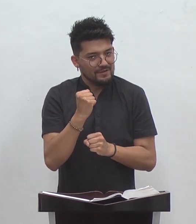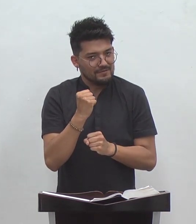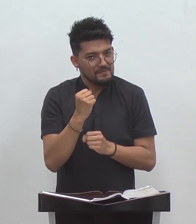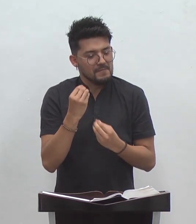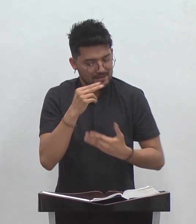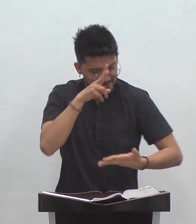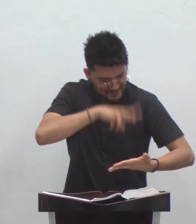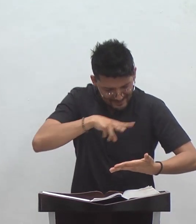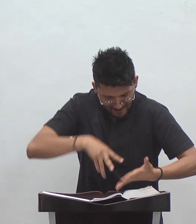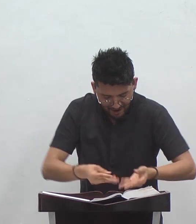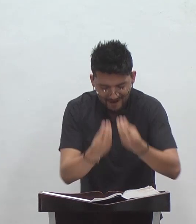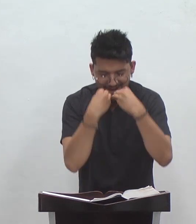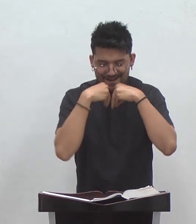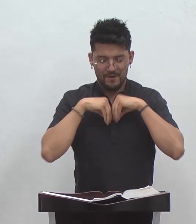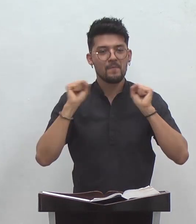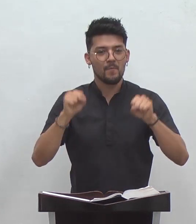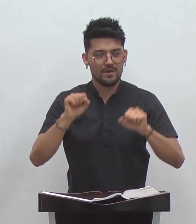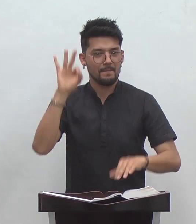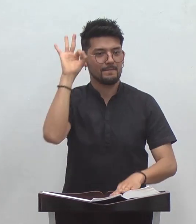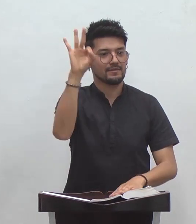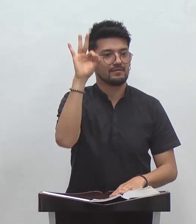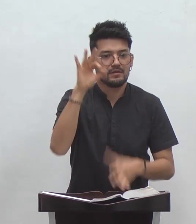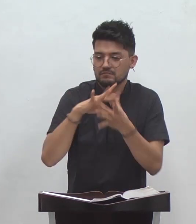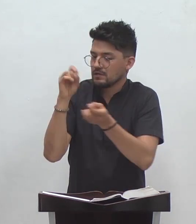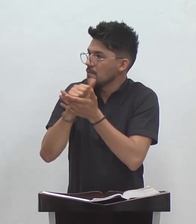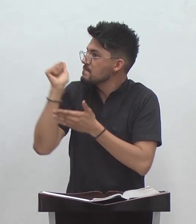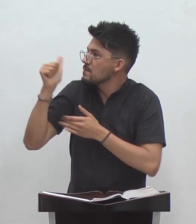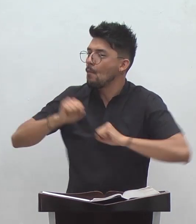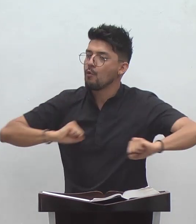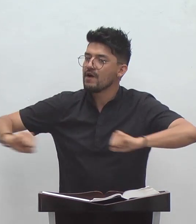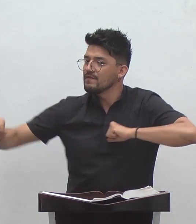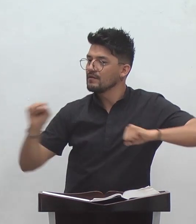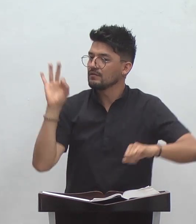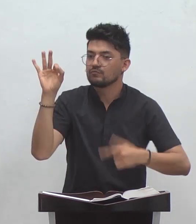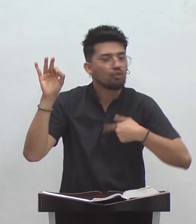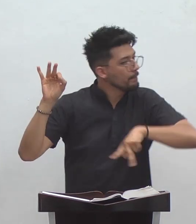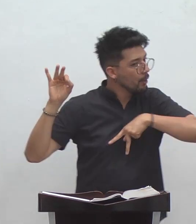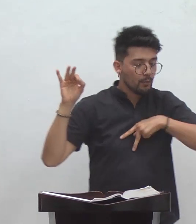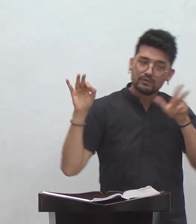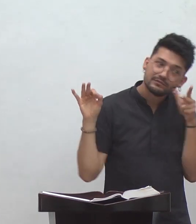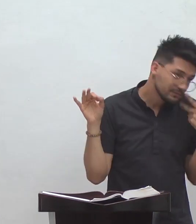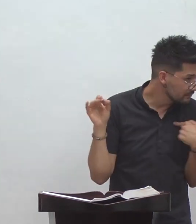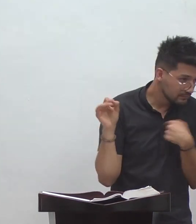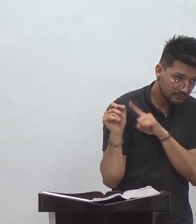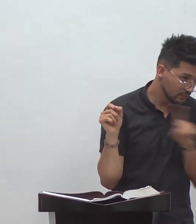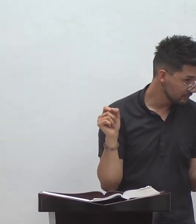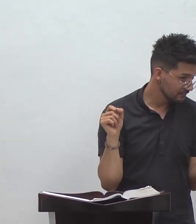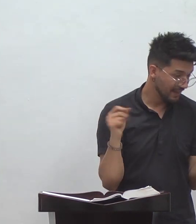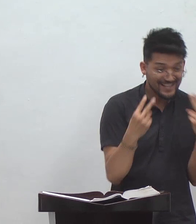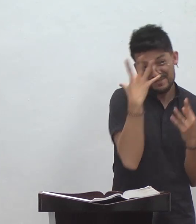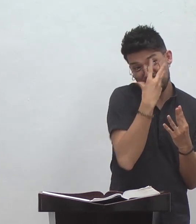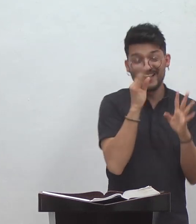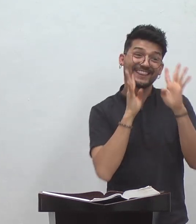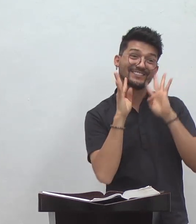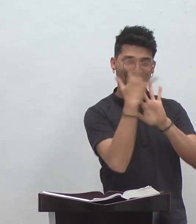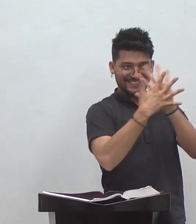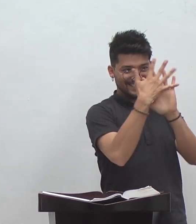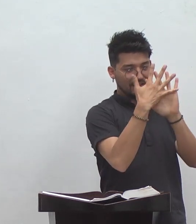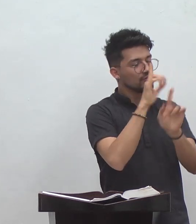con poder y ayúdame para que tu palabra sea entendida y yo pueda predicar a otros, que no sea yo, que no sean mis fuerzas, ay, que para que